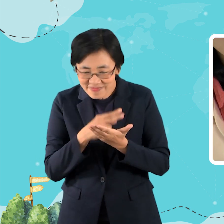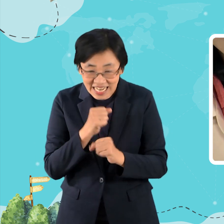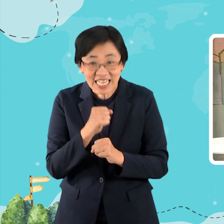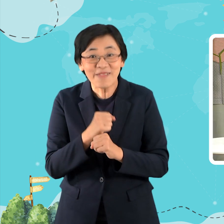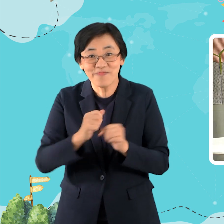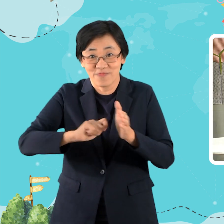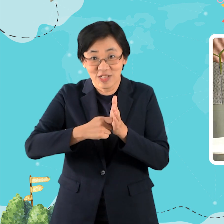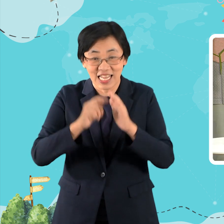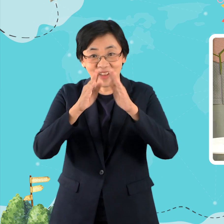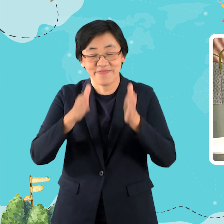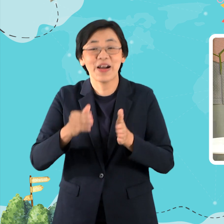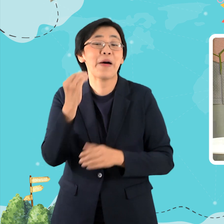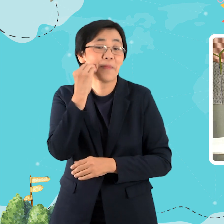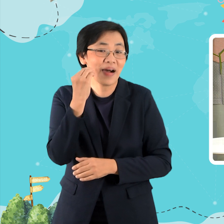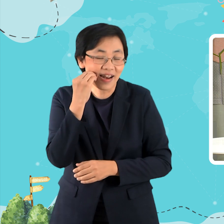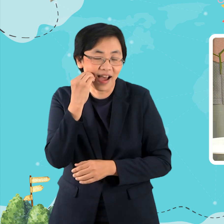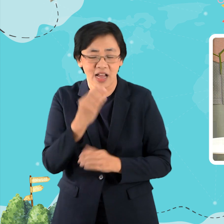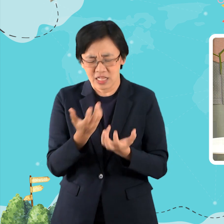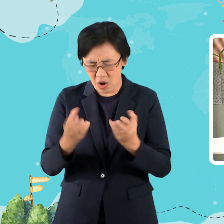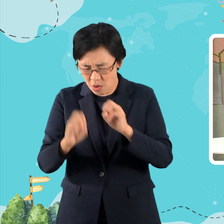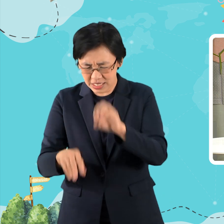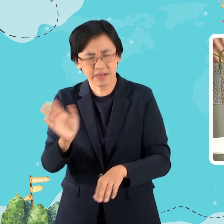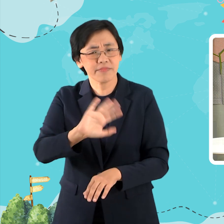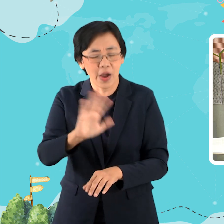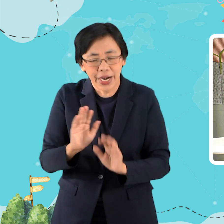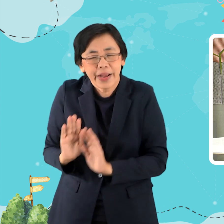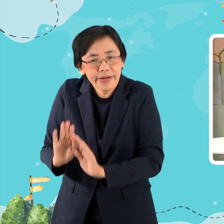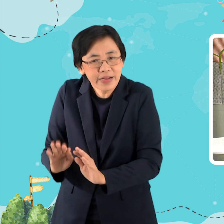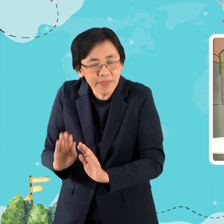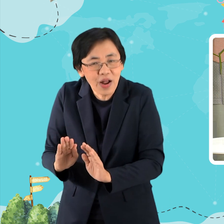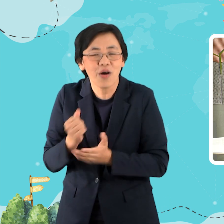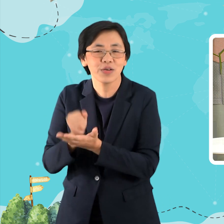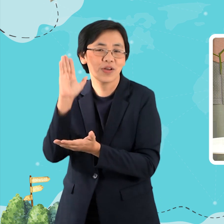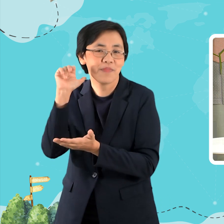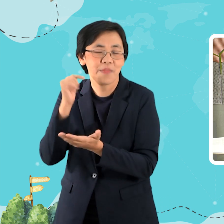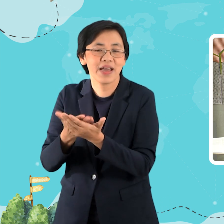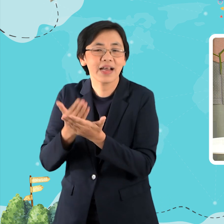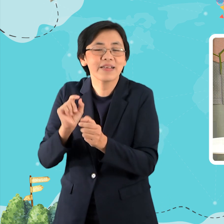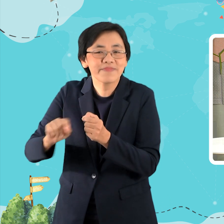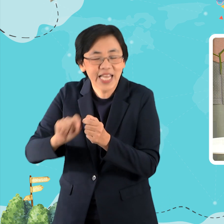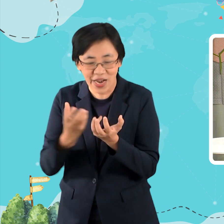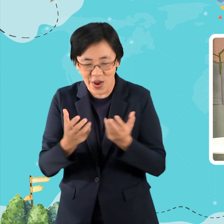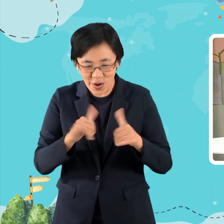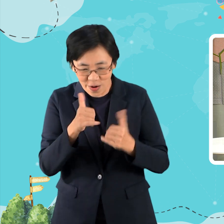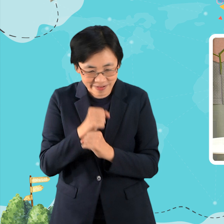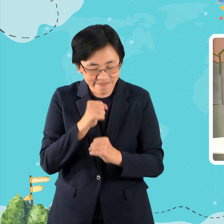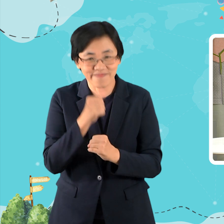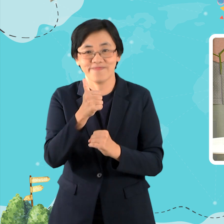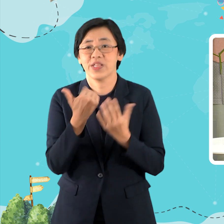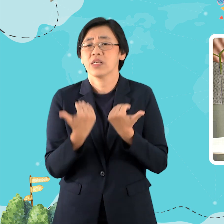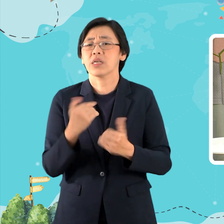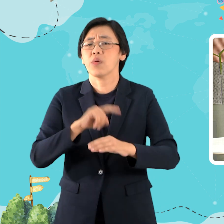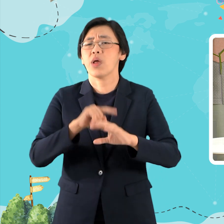สำหรับน้องๆที่มีของเหลือใช้เก็บไว้นะคะเป็นการช่วยคุณพ่อคุณแม่ประหยัดแล้วเราเอามาทำของเล่นสำหรับ